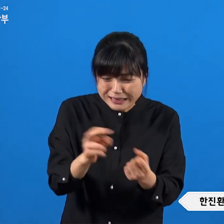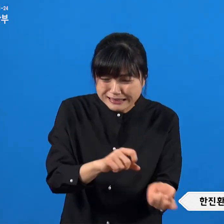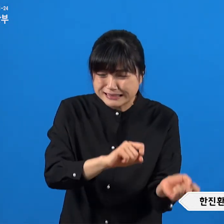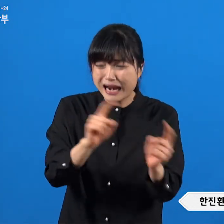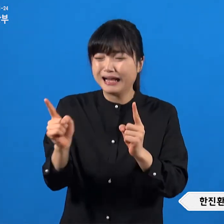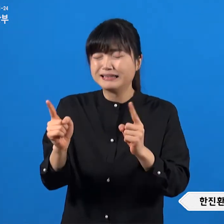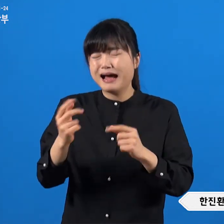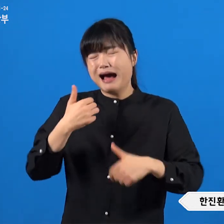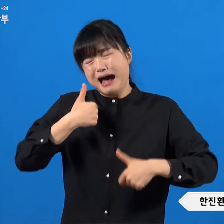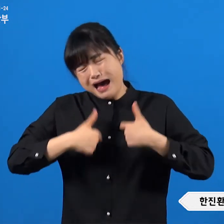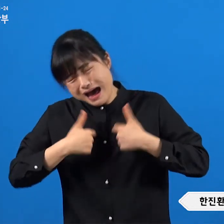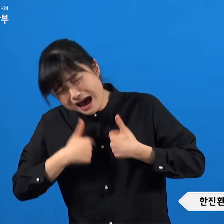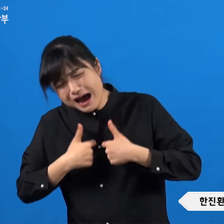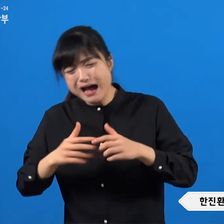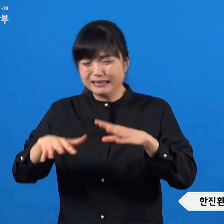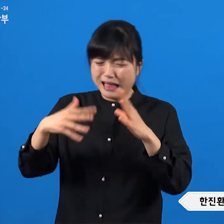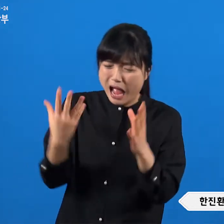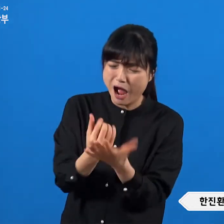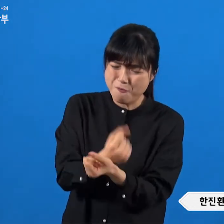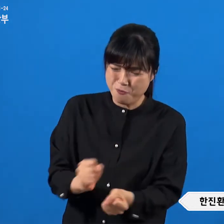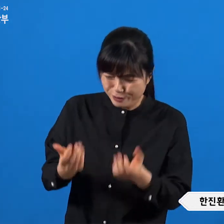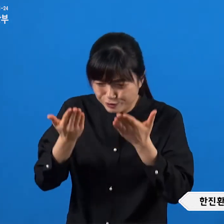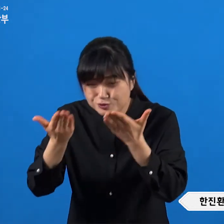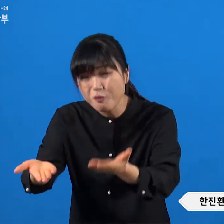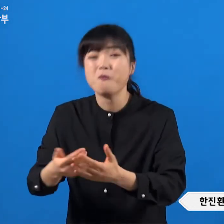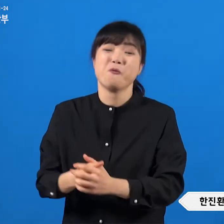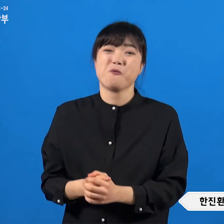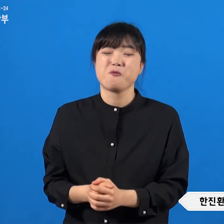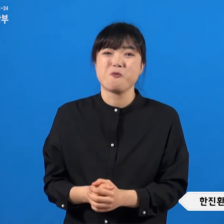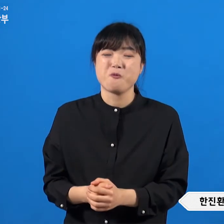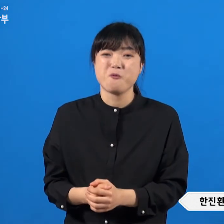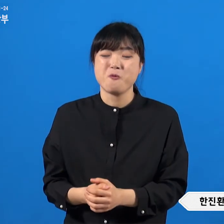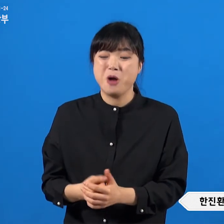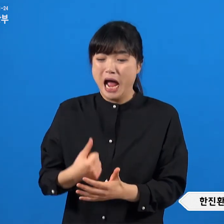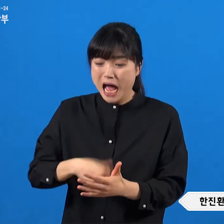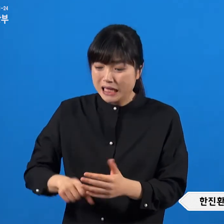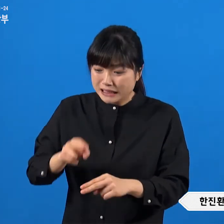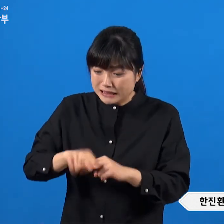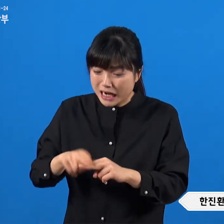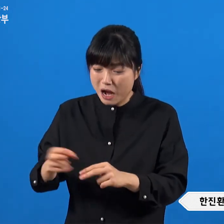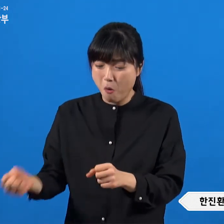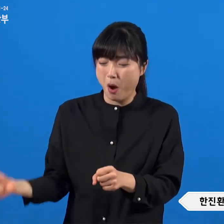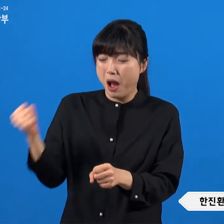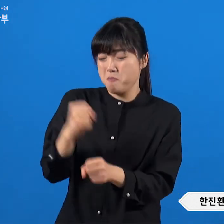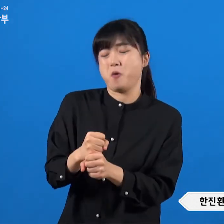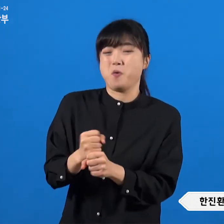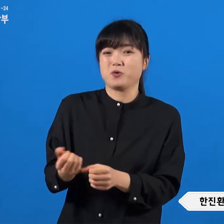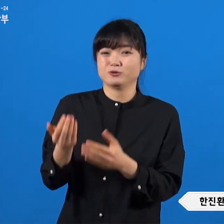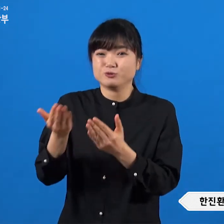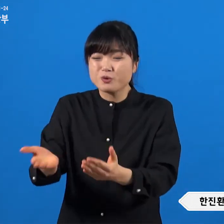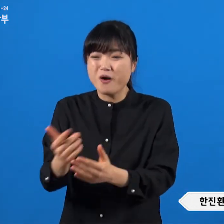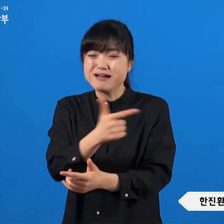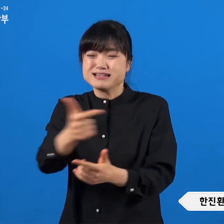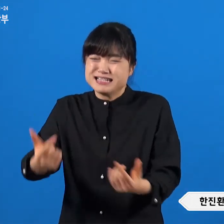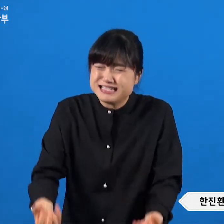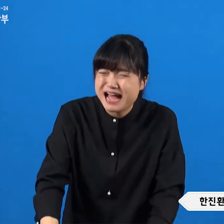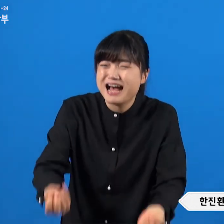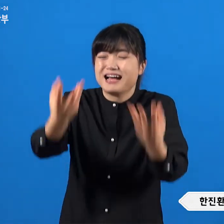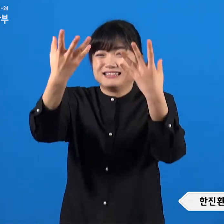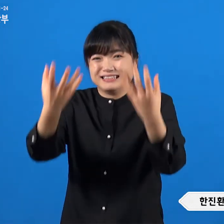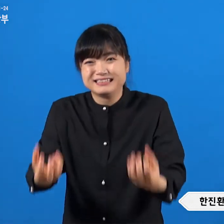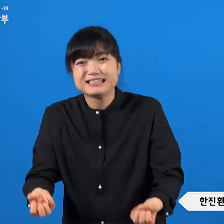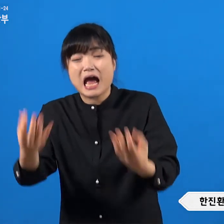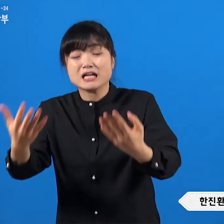기뻐하고 그리고 다 용서해주고 그리고 아들의 지위를 완전히 회복시켜주고 성대한 잔치도